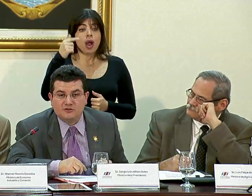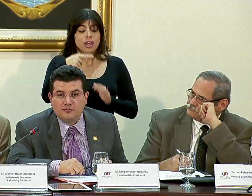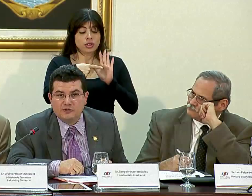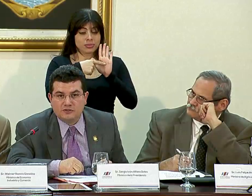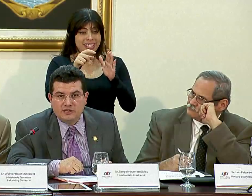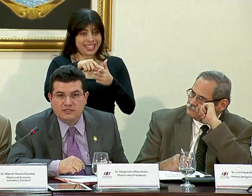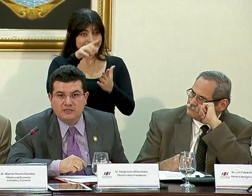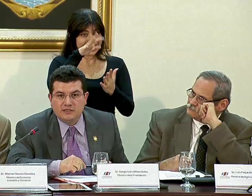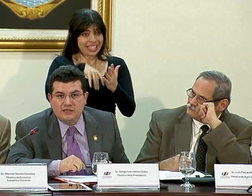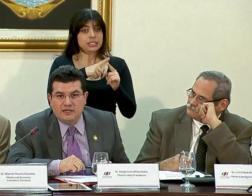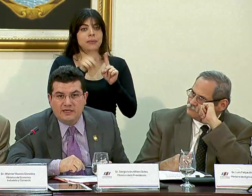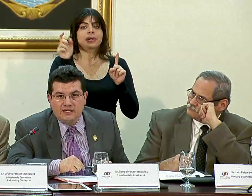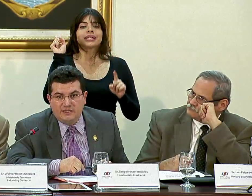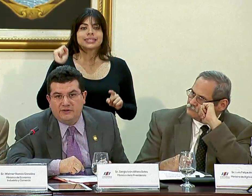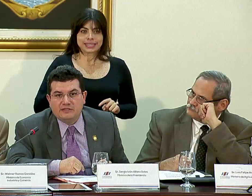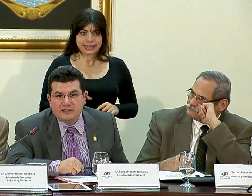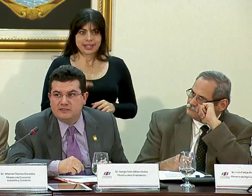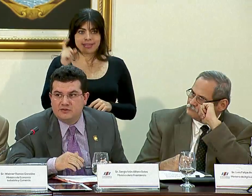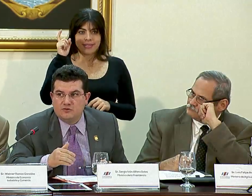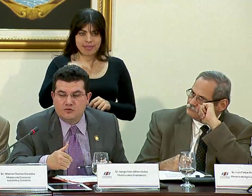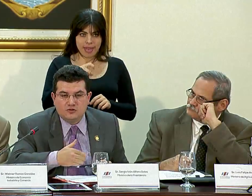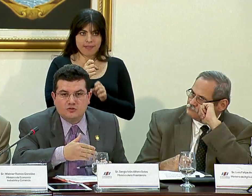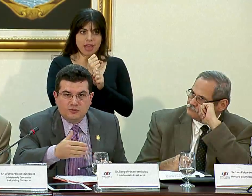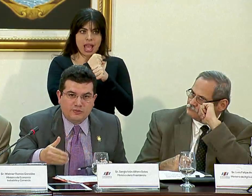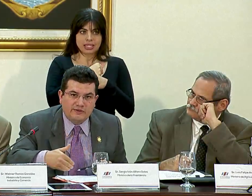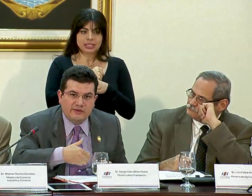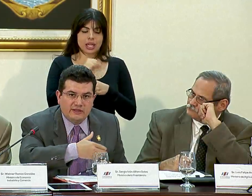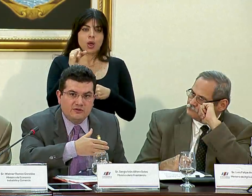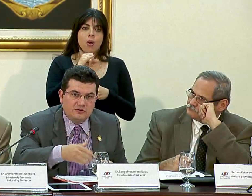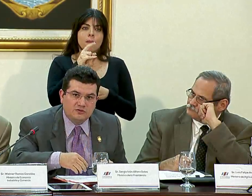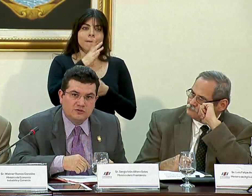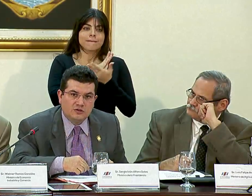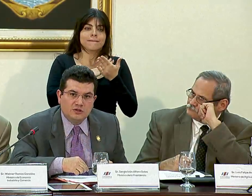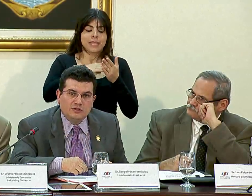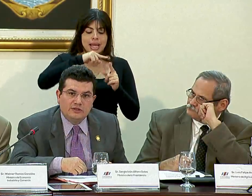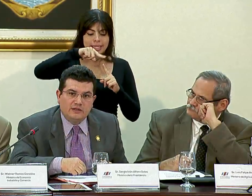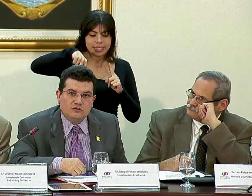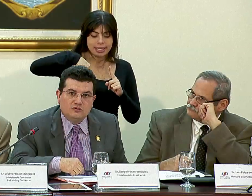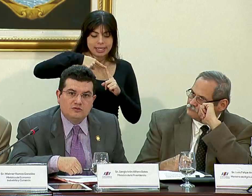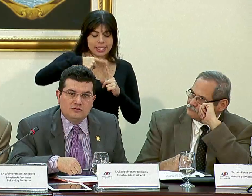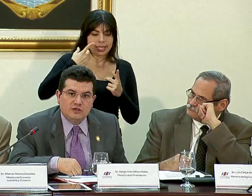el texto, pero sí debe hacerse un curso por parte de